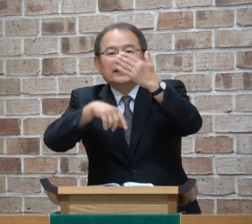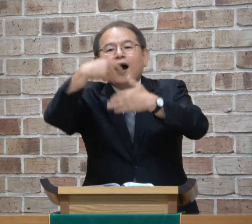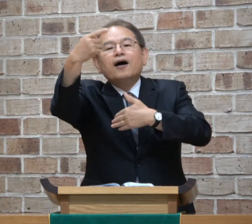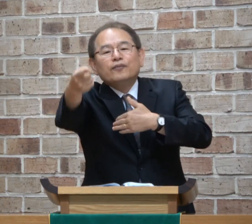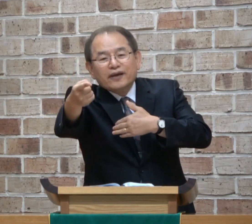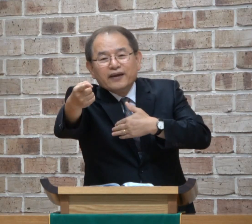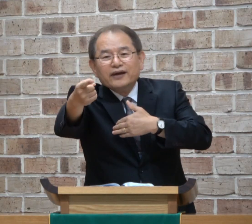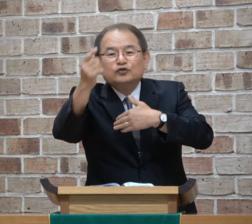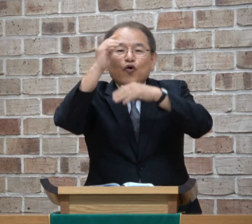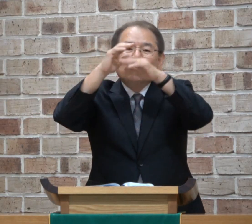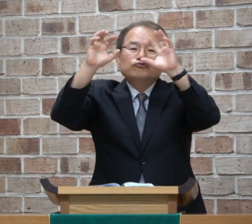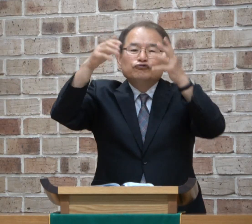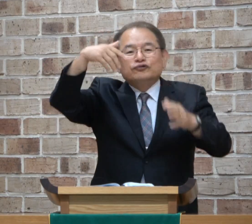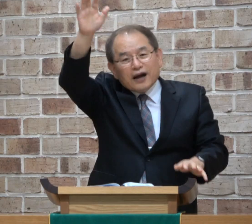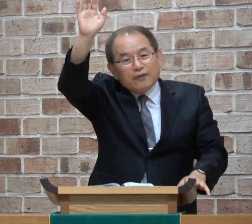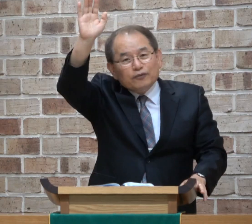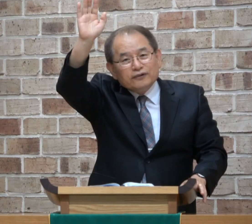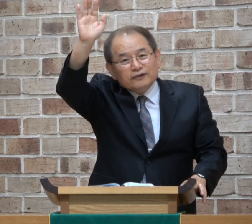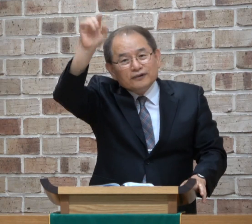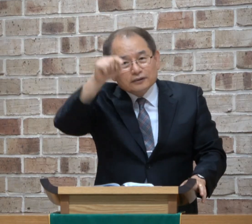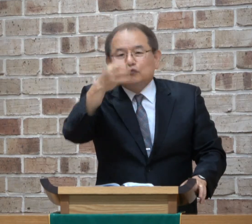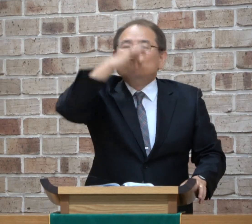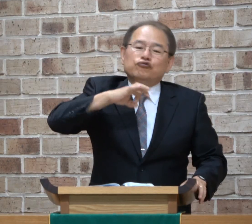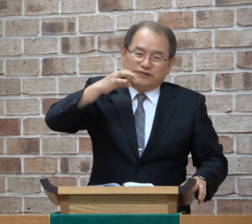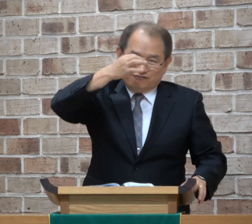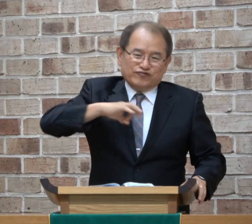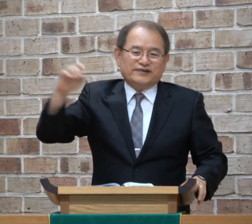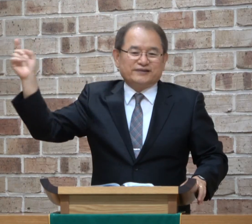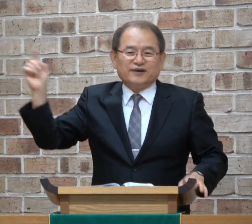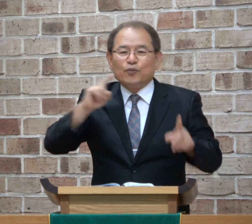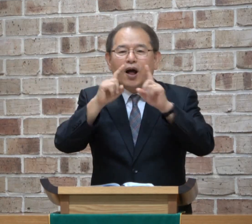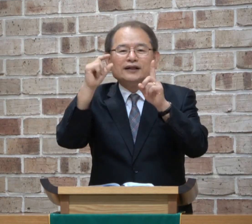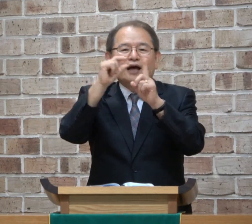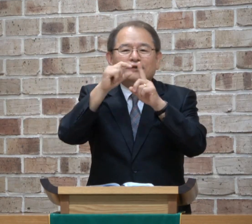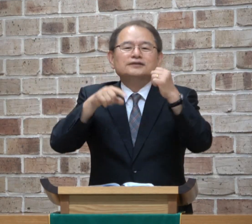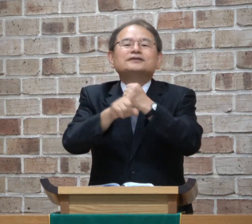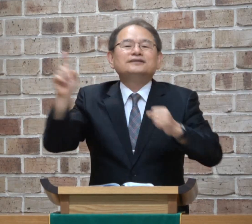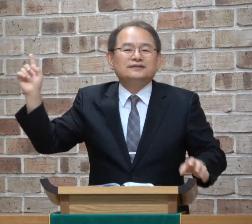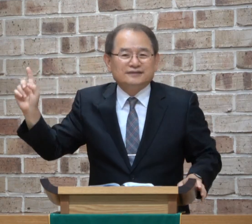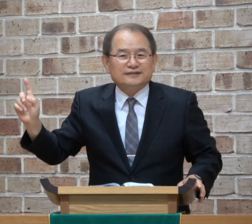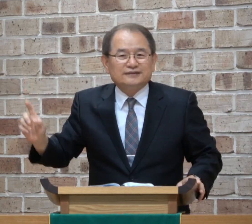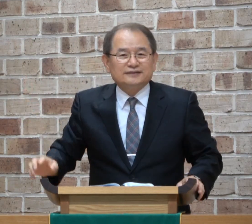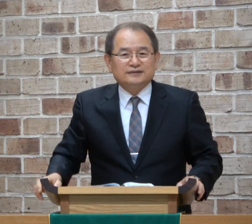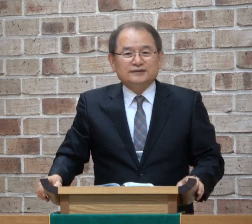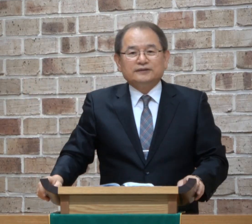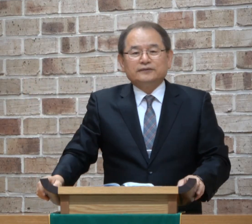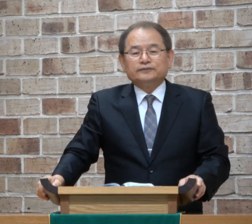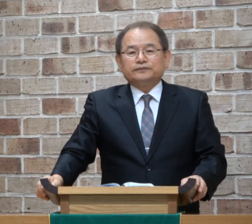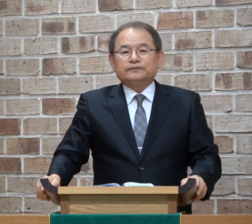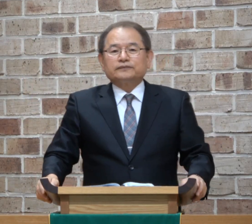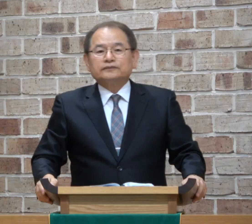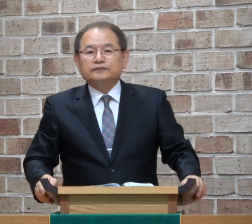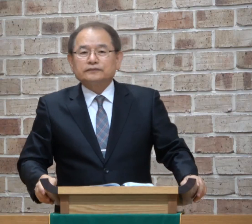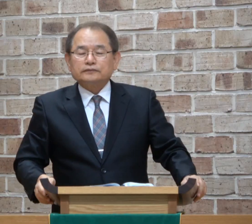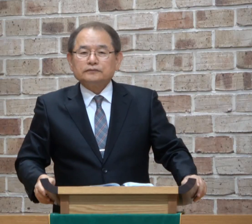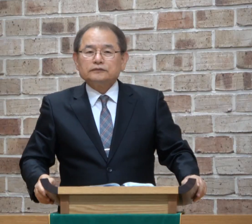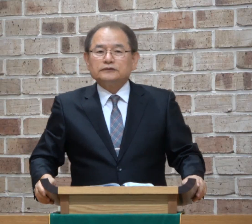죽은 다음에 그 내생에 우리가 천국에 가서 천국까지 가는 유익이 있다라고 그 말씀이 저기에 기록되어 있습니다.